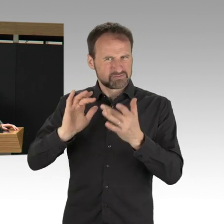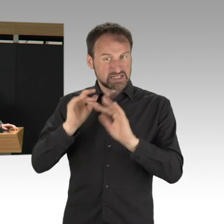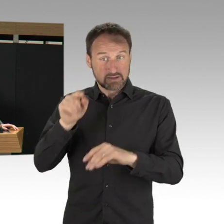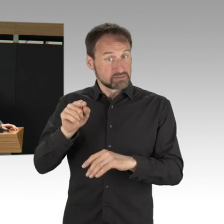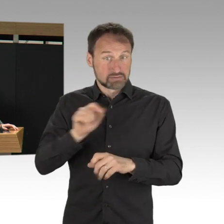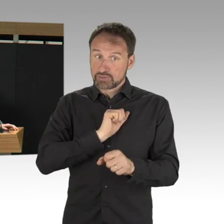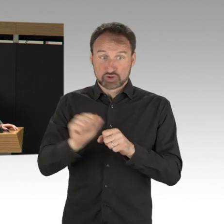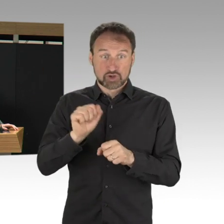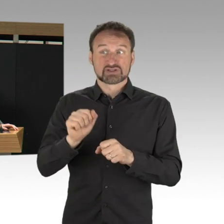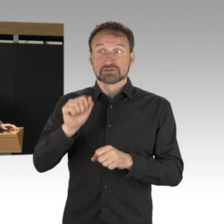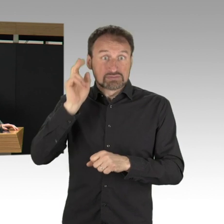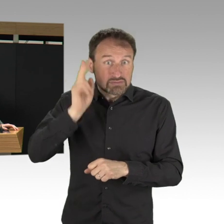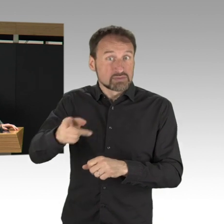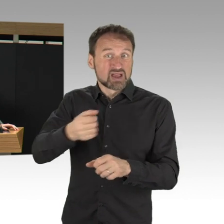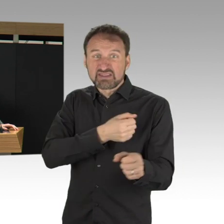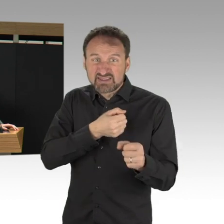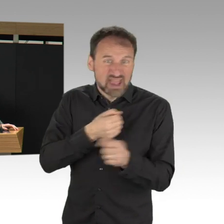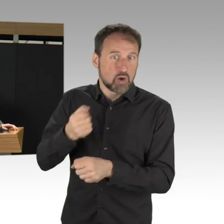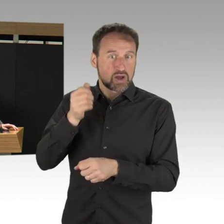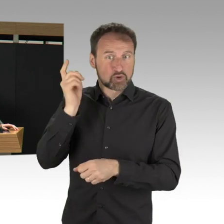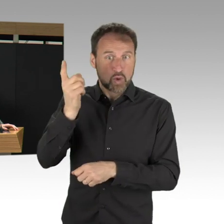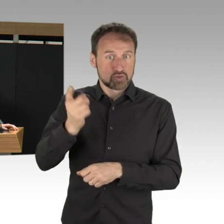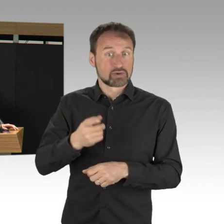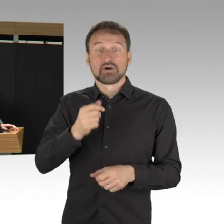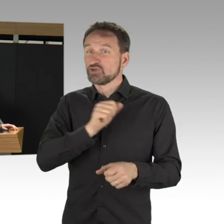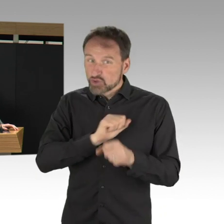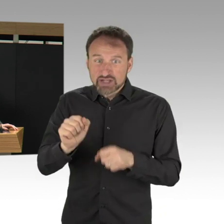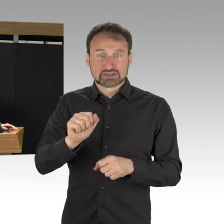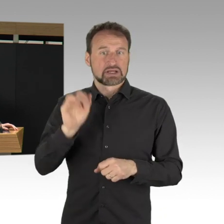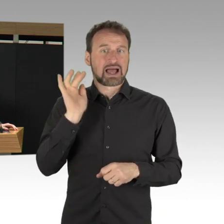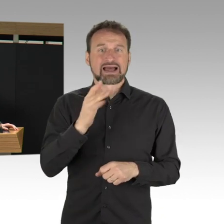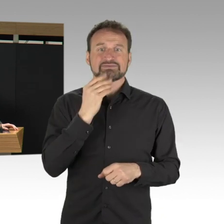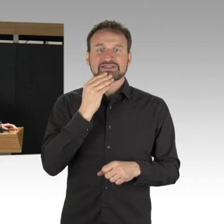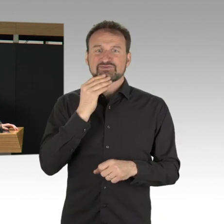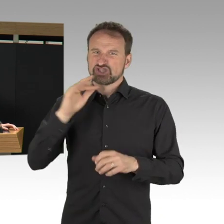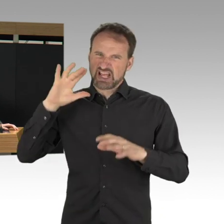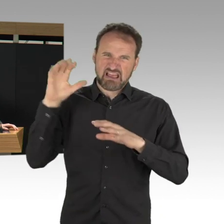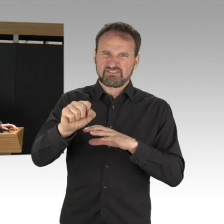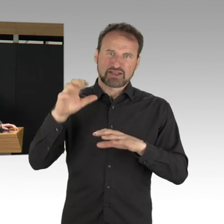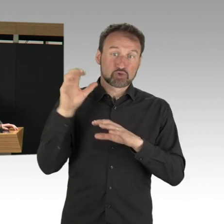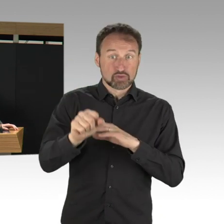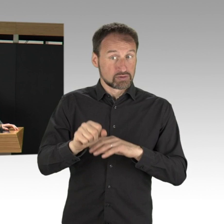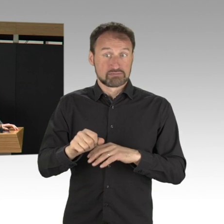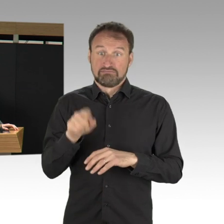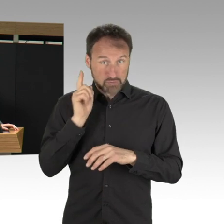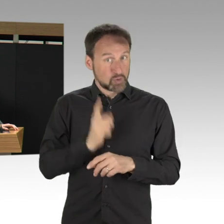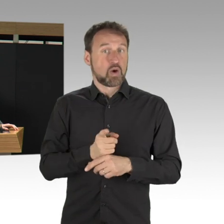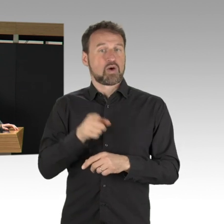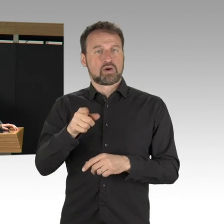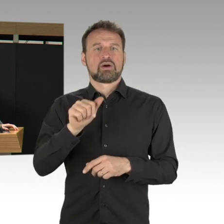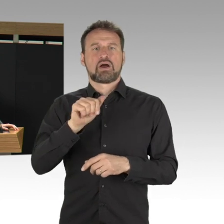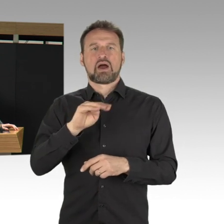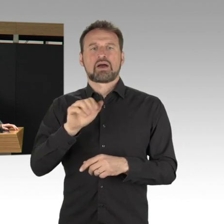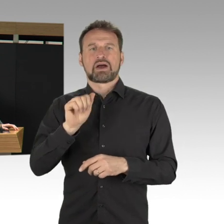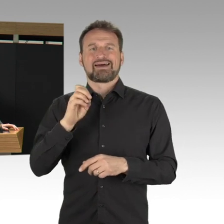anderen Partnerinnen und Partnern bedanken, wenn Sie es zulassen, der Kreuzberger Initiative gegen Antisemitismus